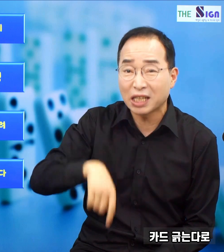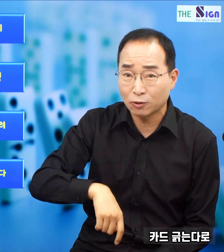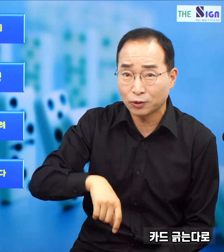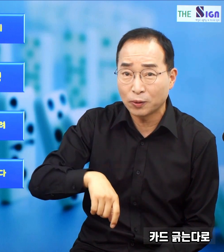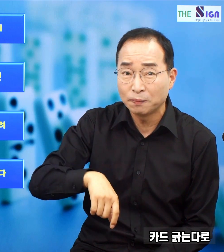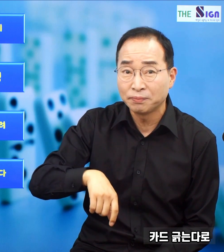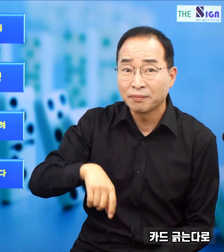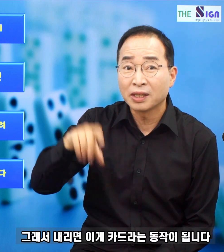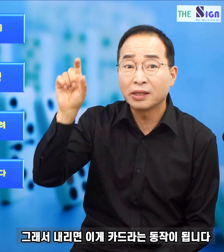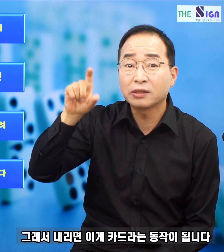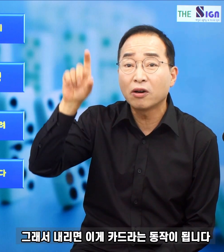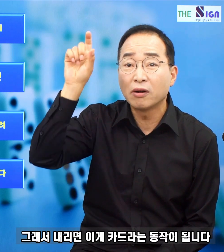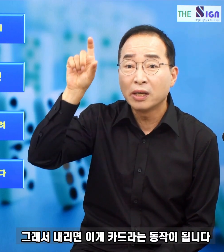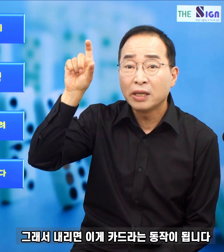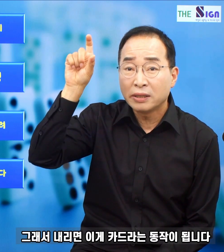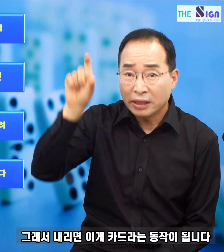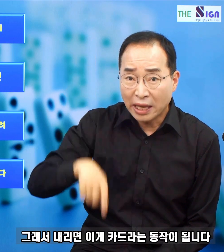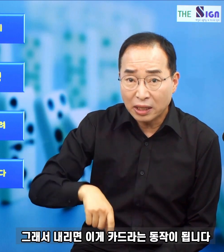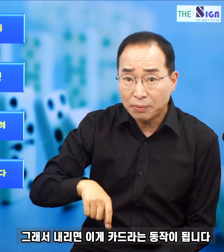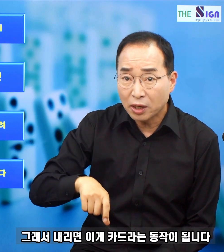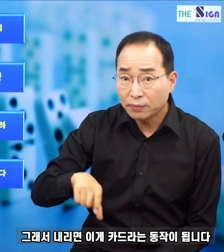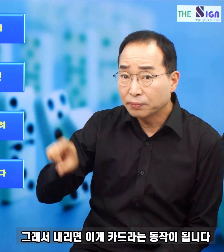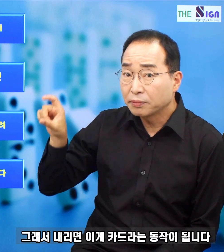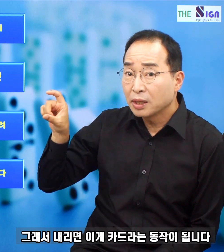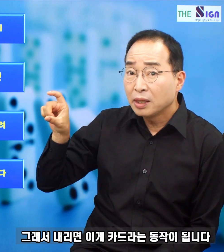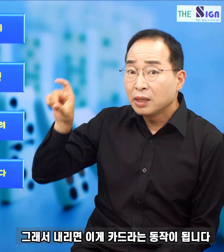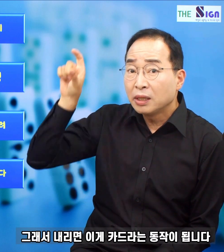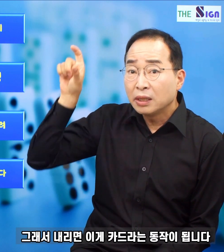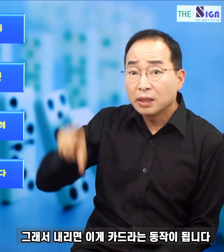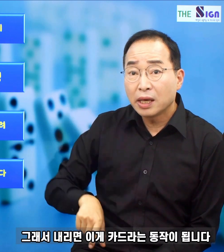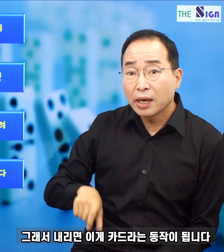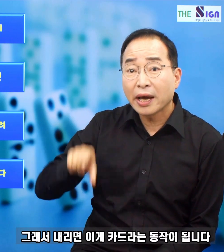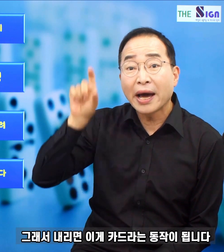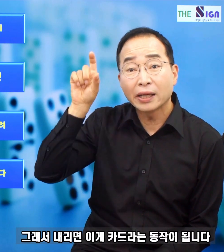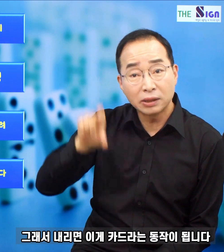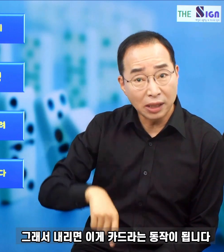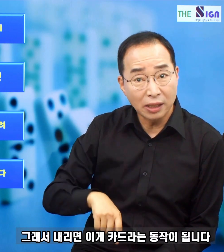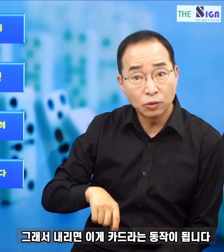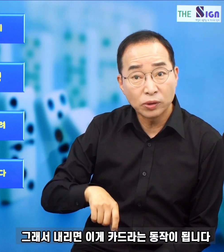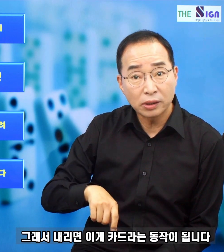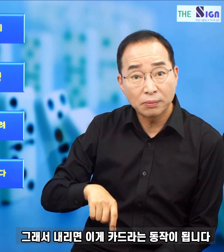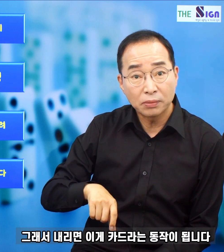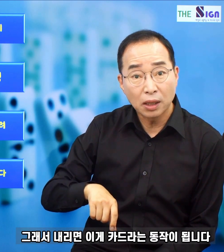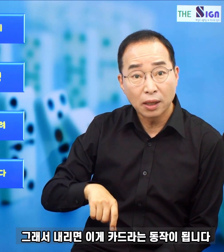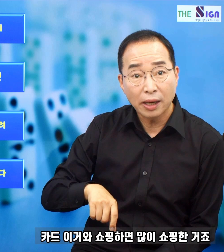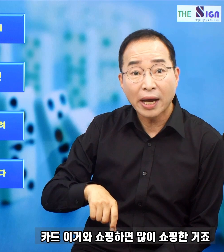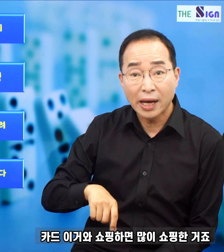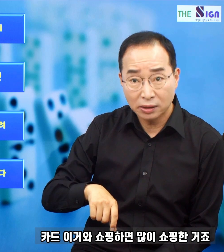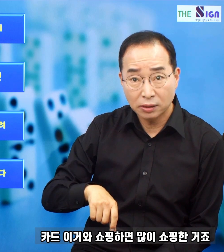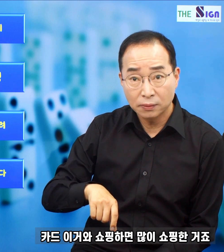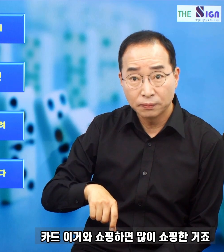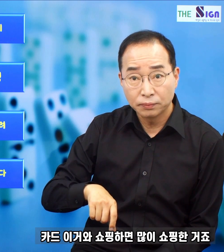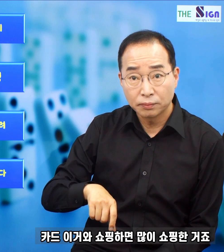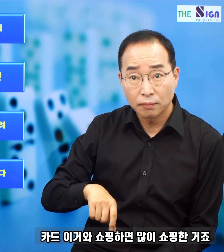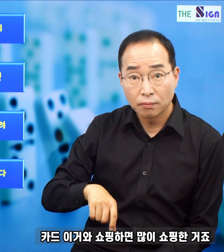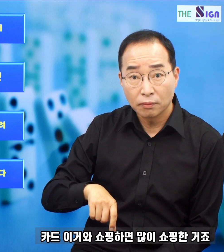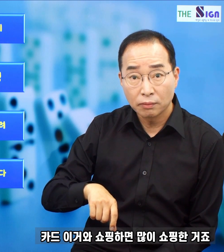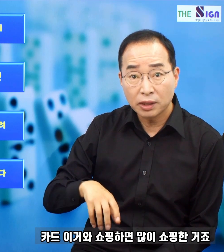그러죠. 그래서 내리면 이게 카드라는 동작이 됩니다. 카드. 자,